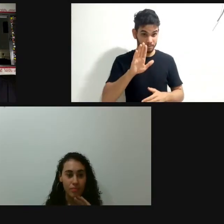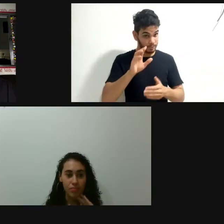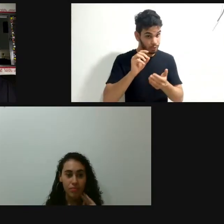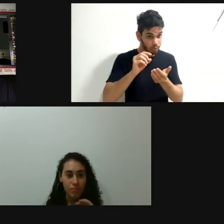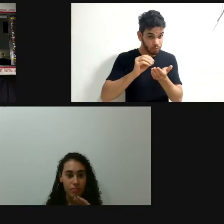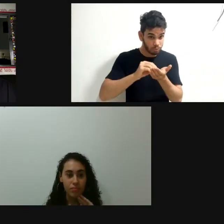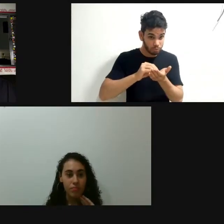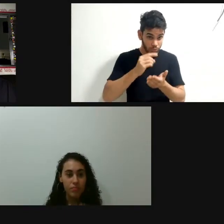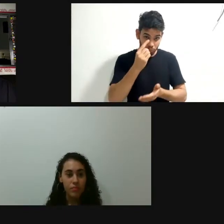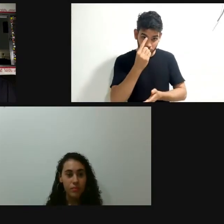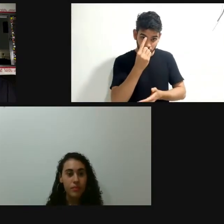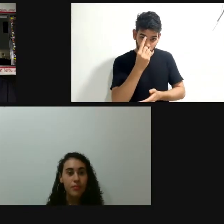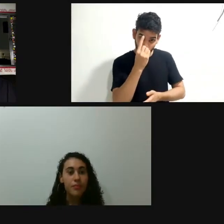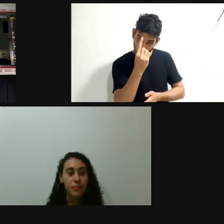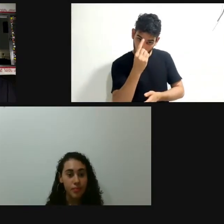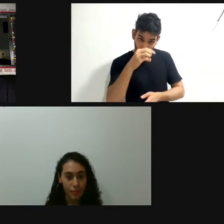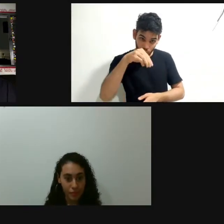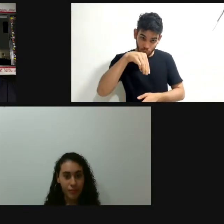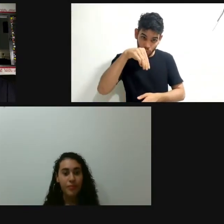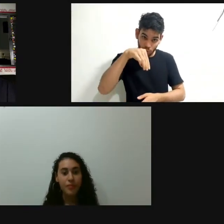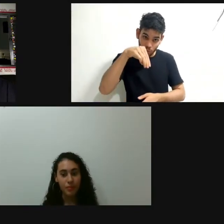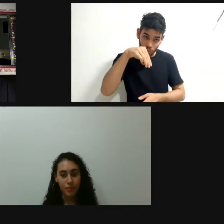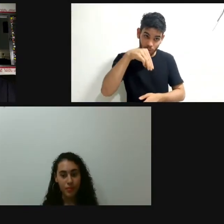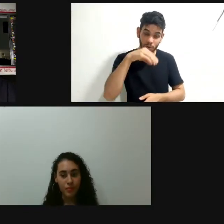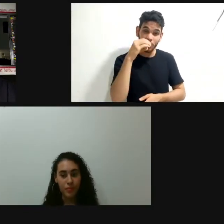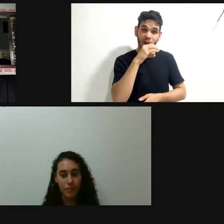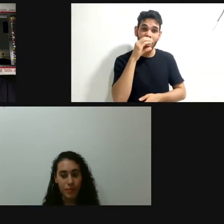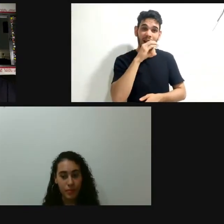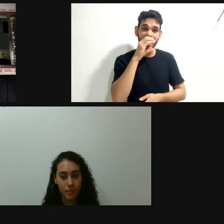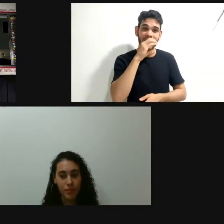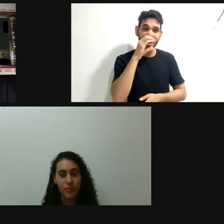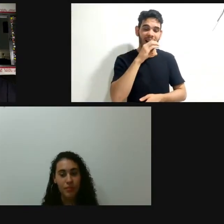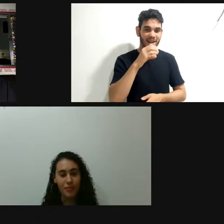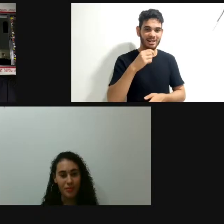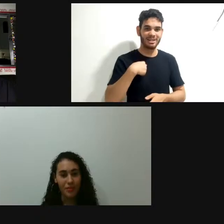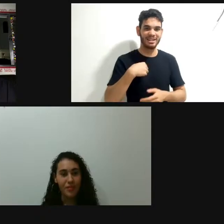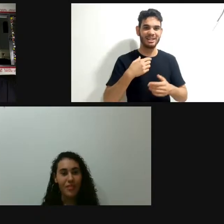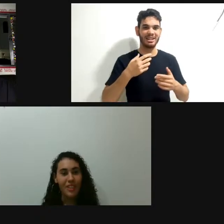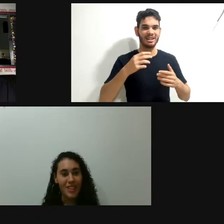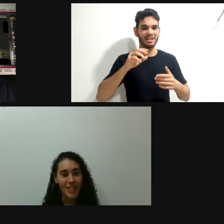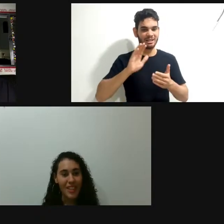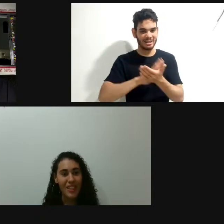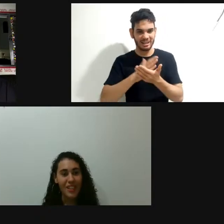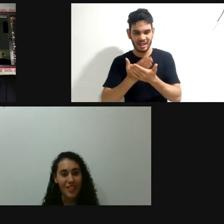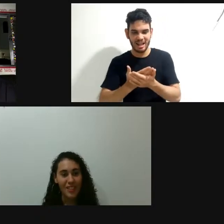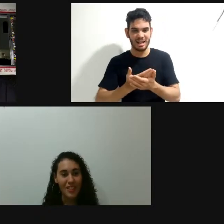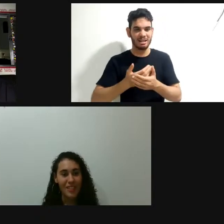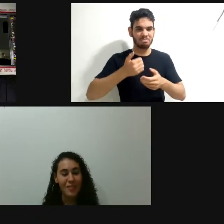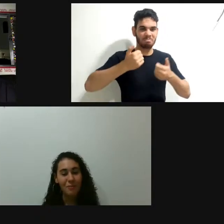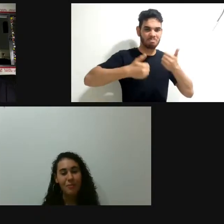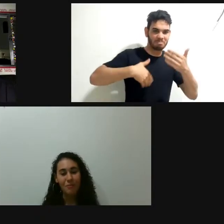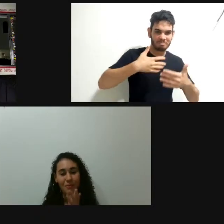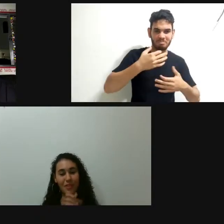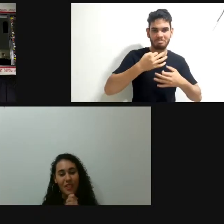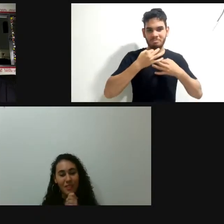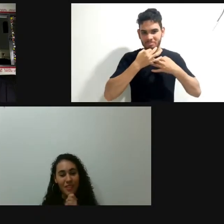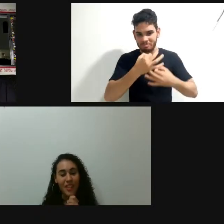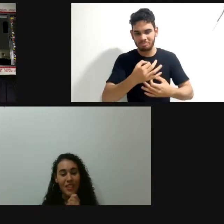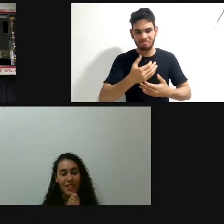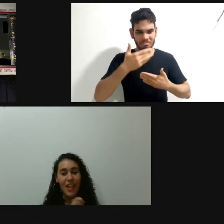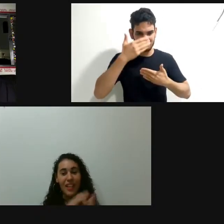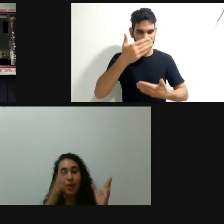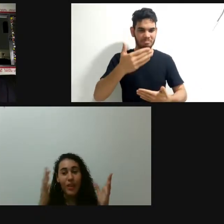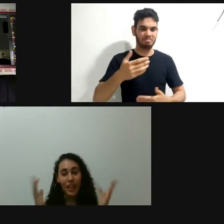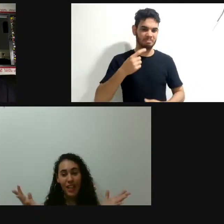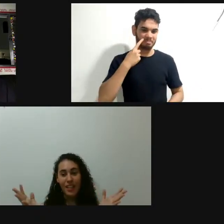eles sentar aí, se apresentar, dar um tchau pra gente também. E obrigado, Bia, aí pela live.